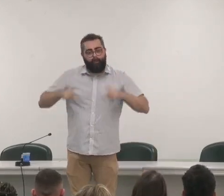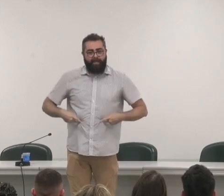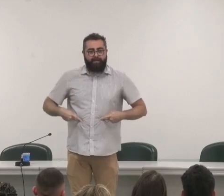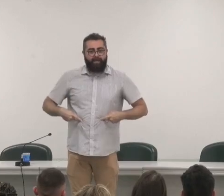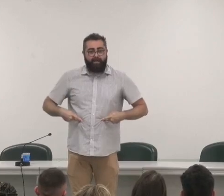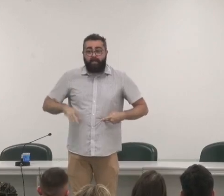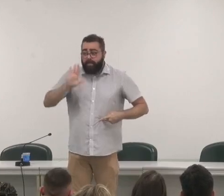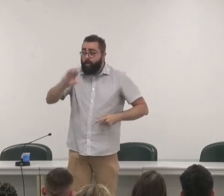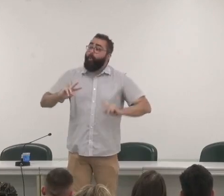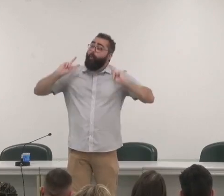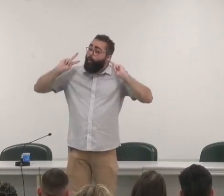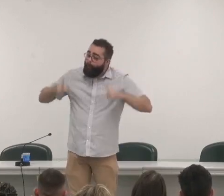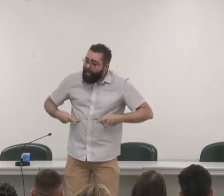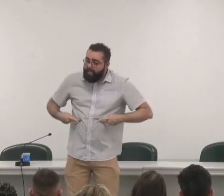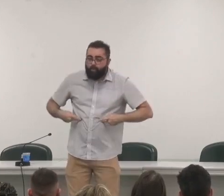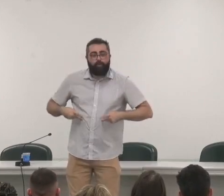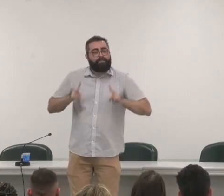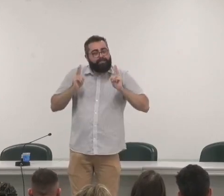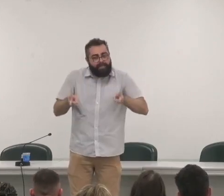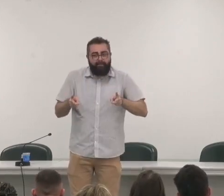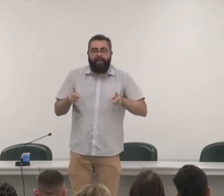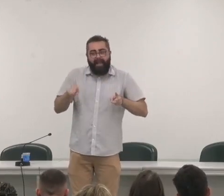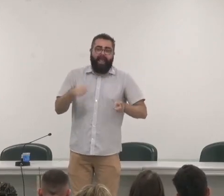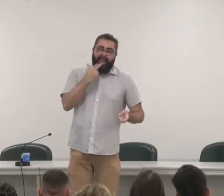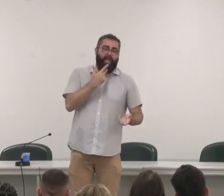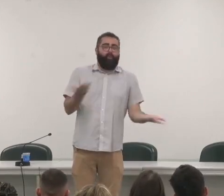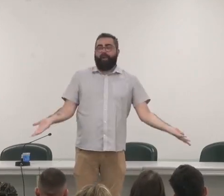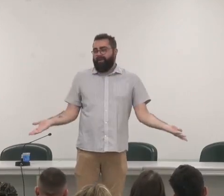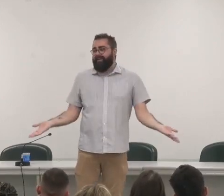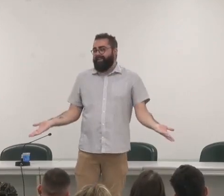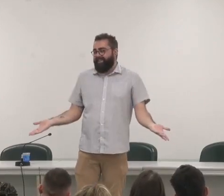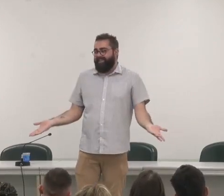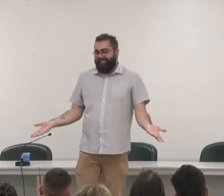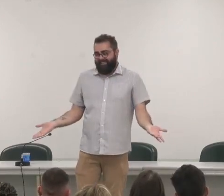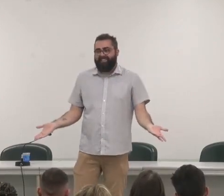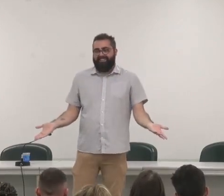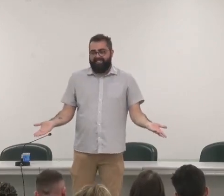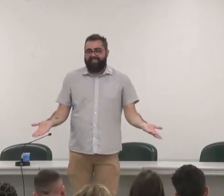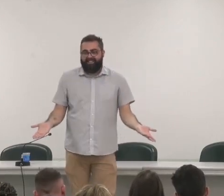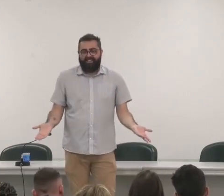Afinal de contas, a gente está falando de uma propriedade humana, e uma propriedade humana que é a língua.